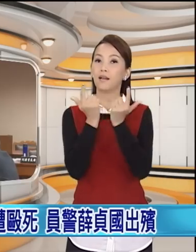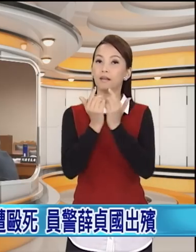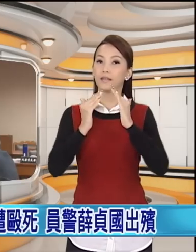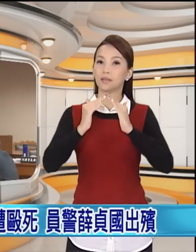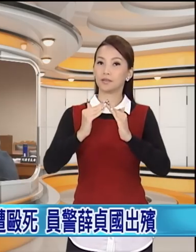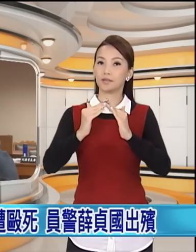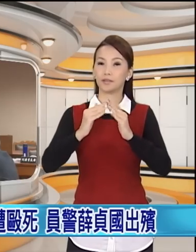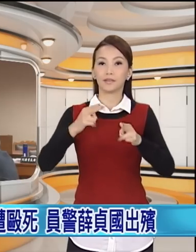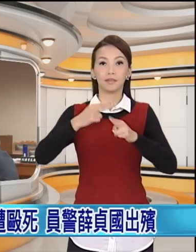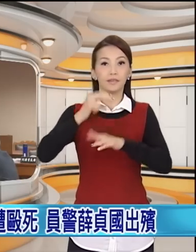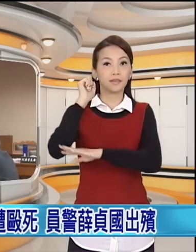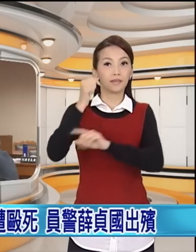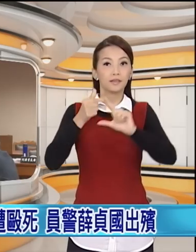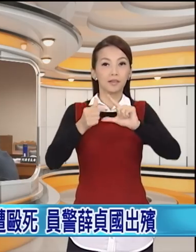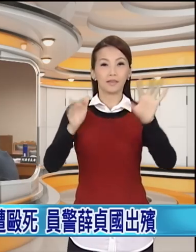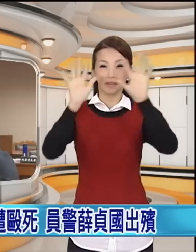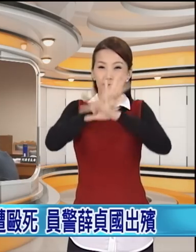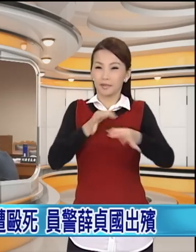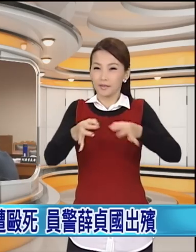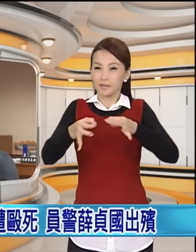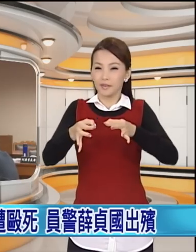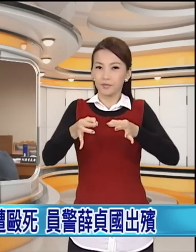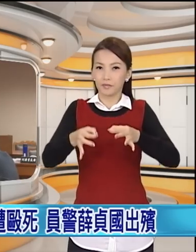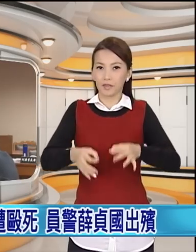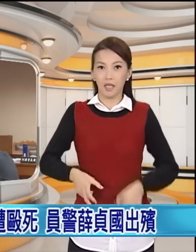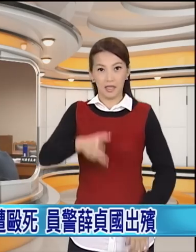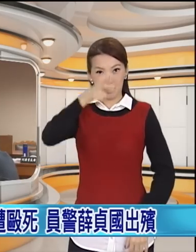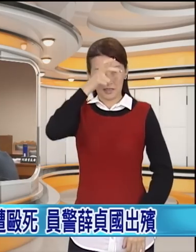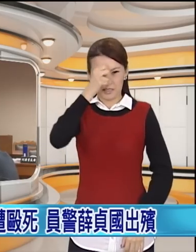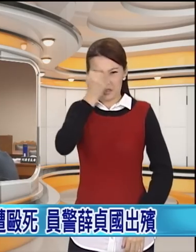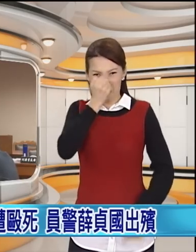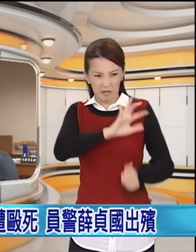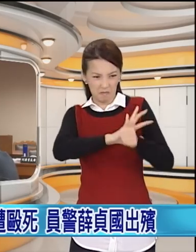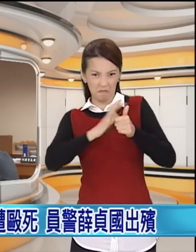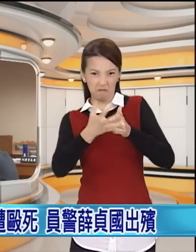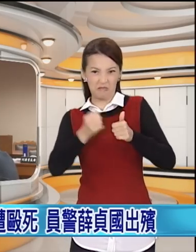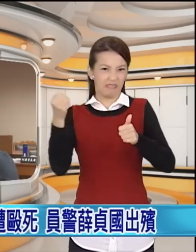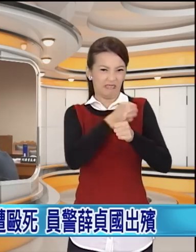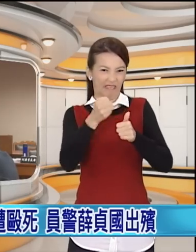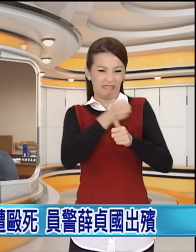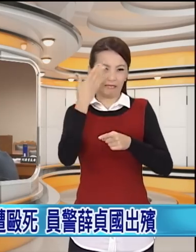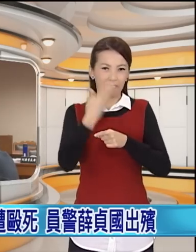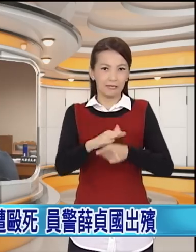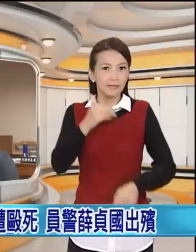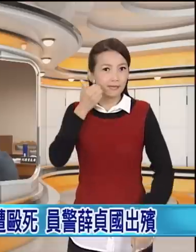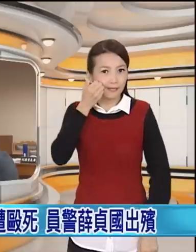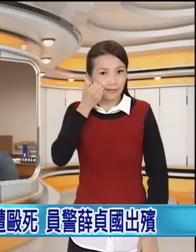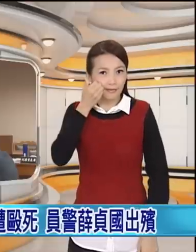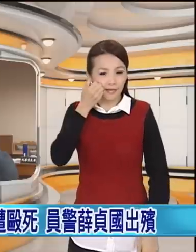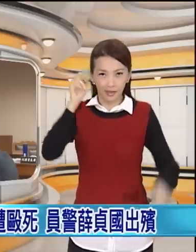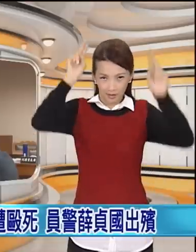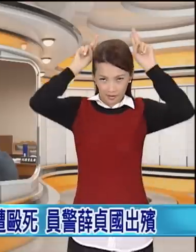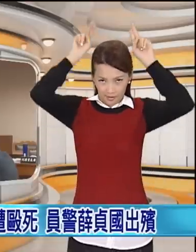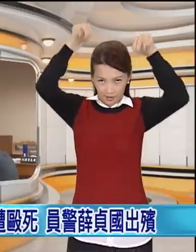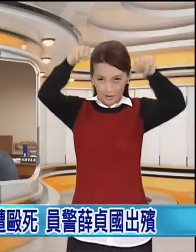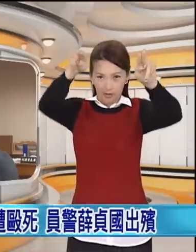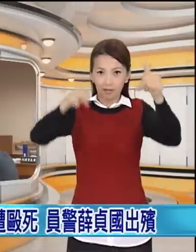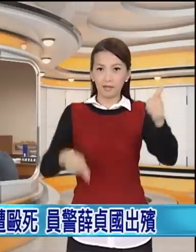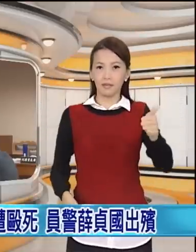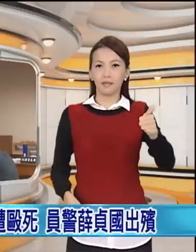台北市信义区夜店杀警案，被活活打死的原警薛真国在昨天出殡。